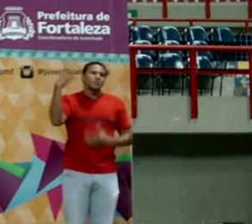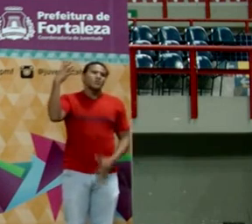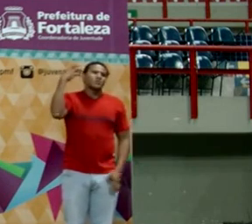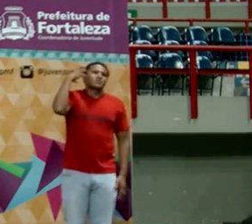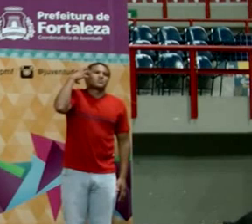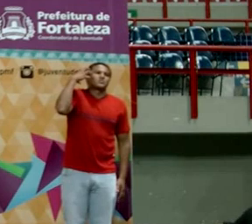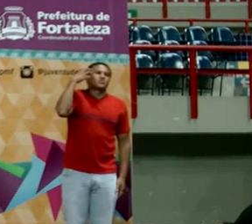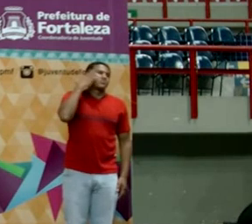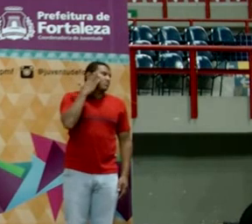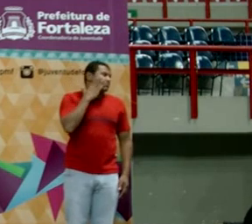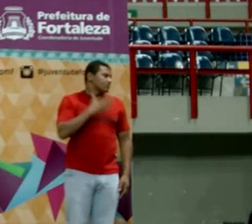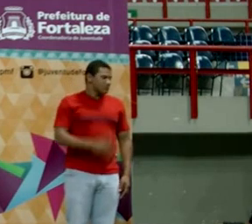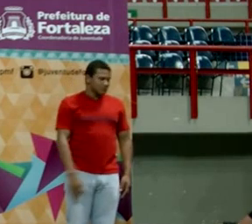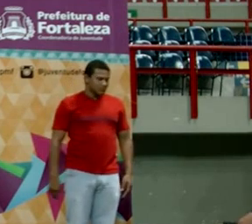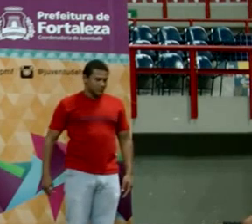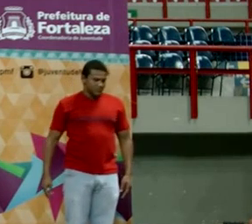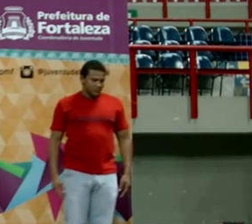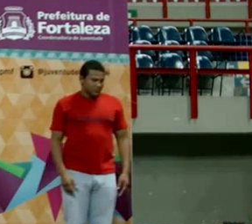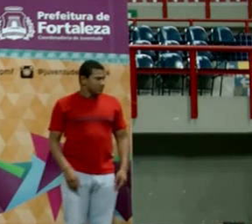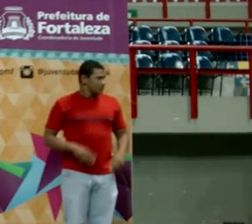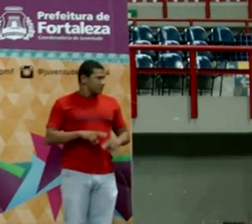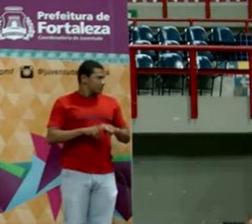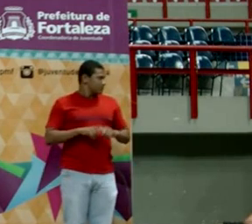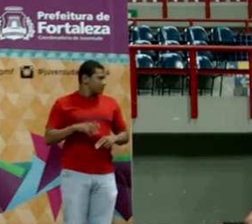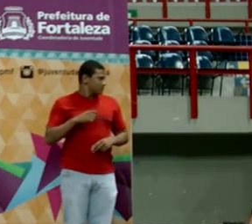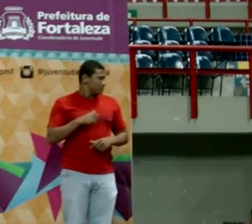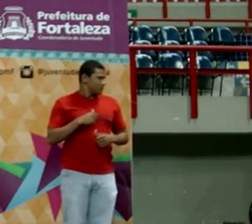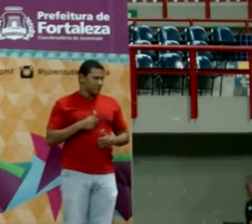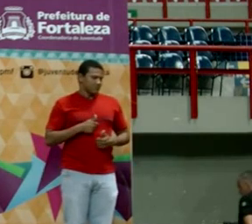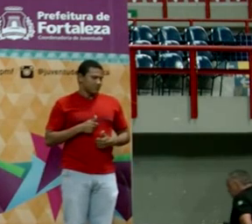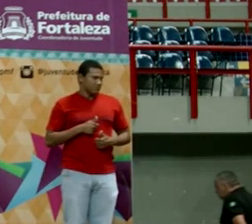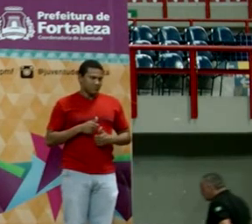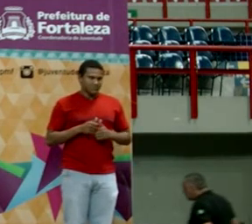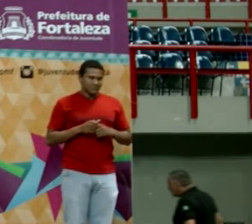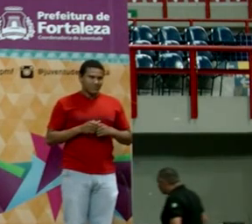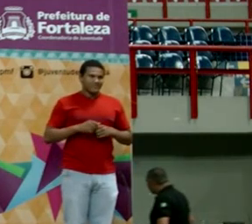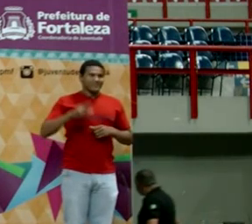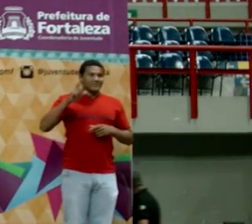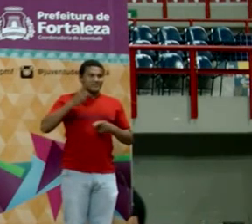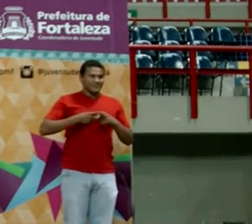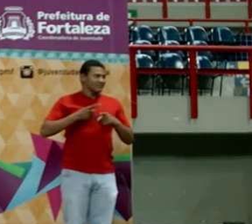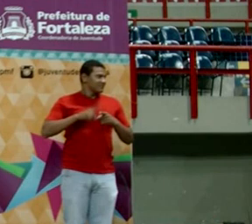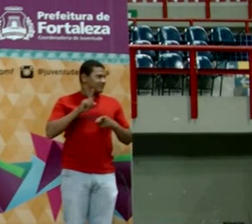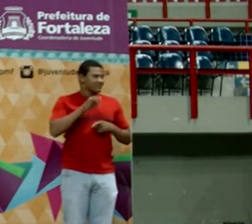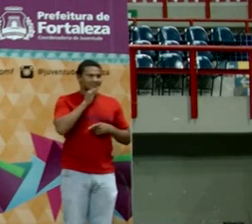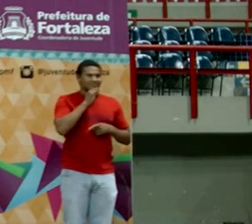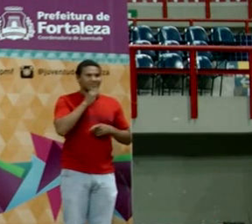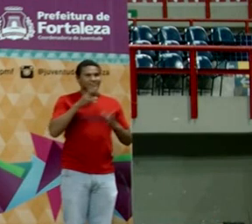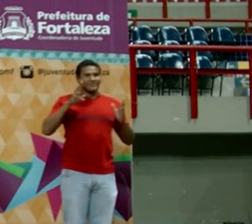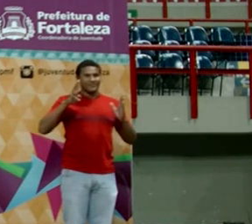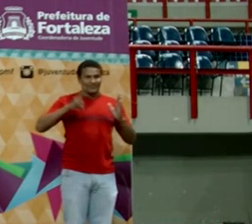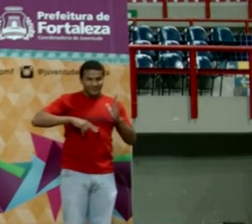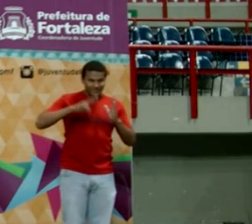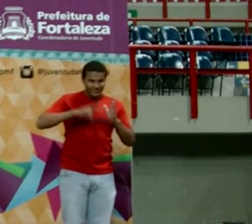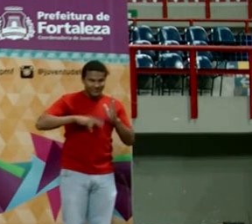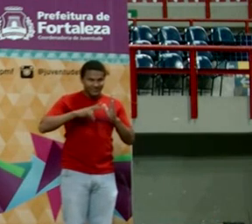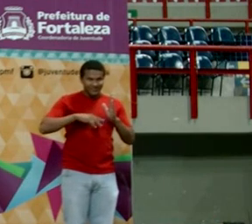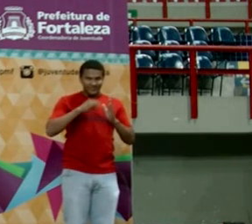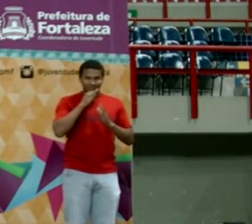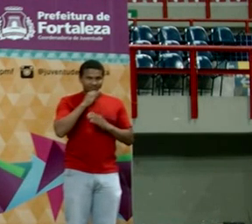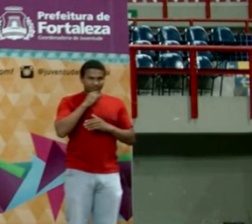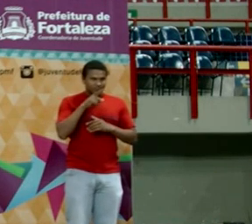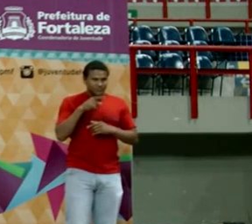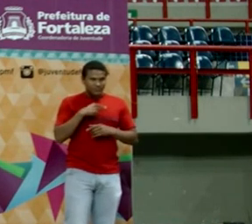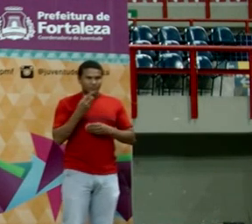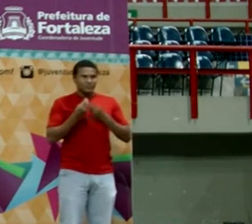oprimida, tá? Da leitura do texto pode-se inferir que os dois autores recorrem a argumentos